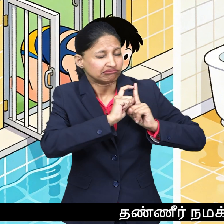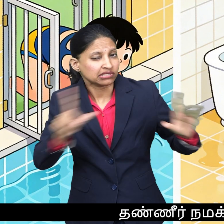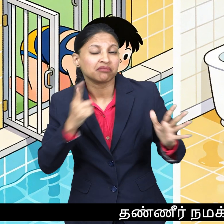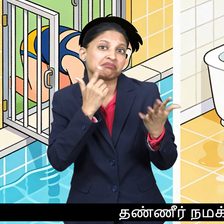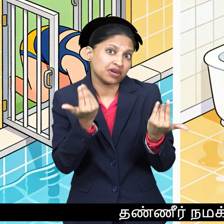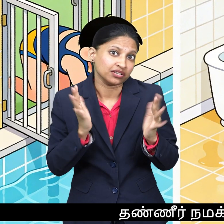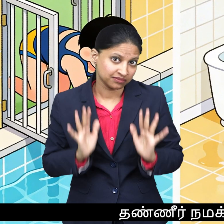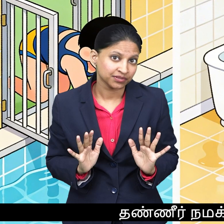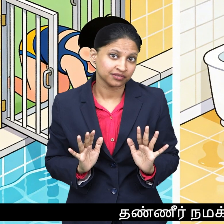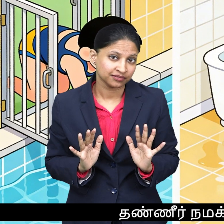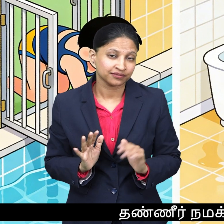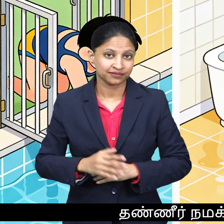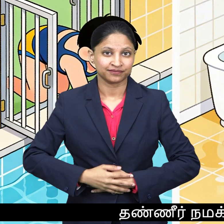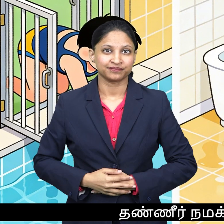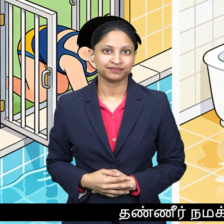ஆபத்தை விளைவிக்கும்.